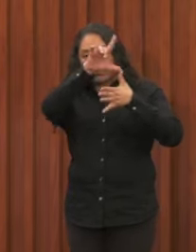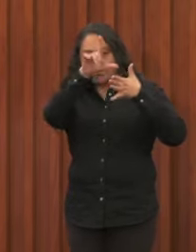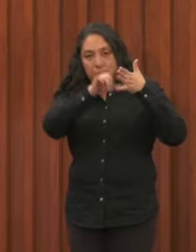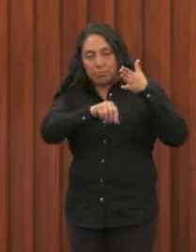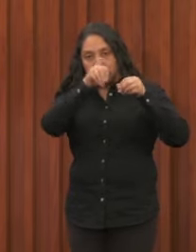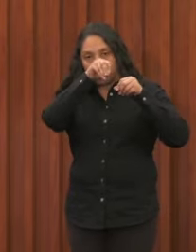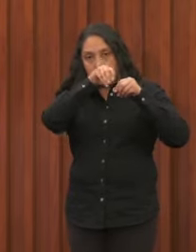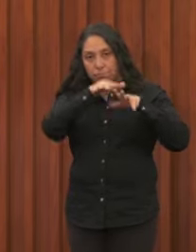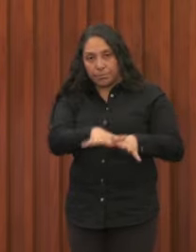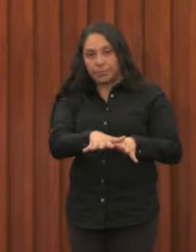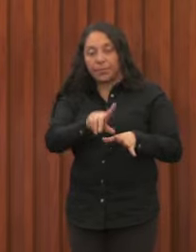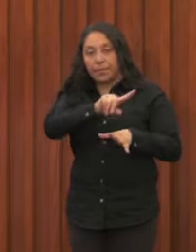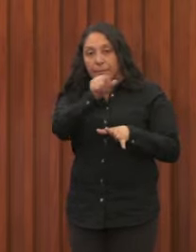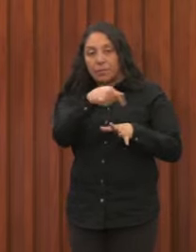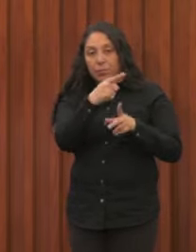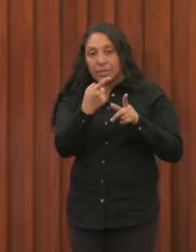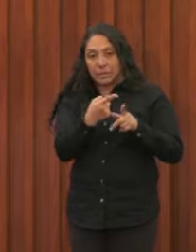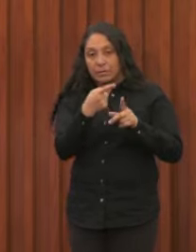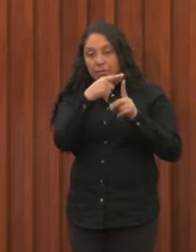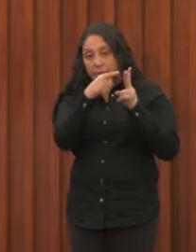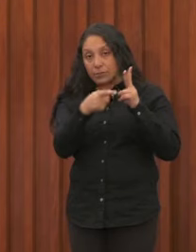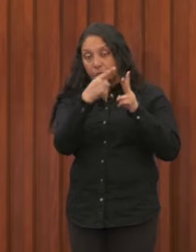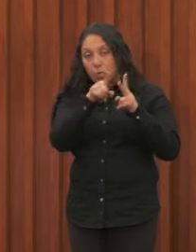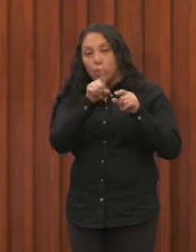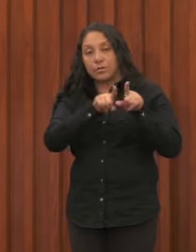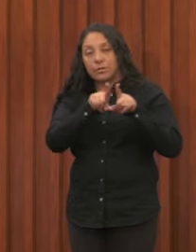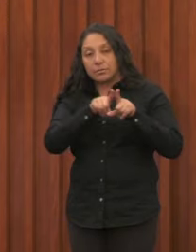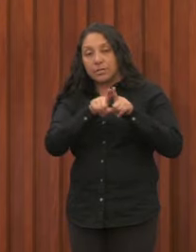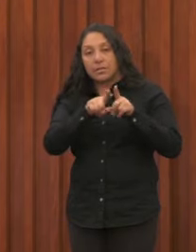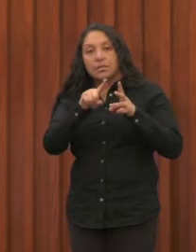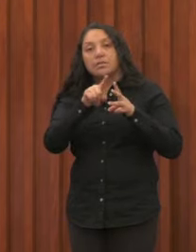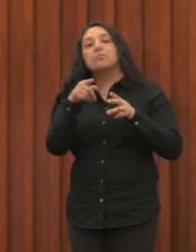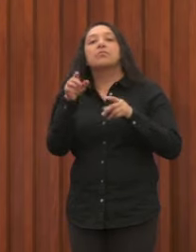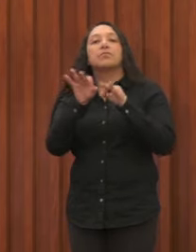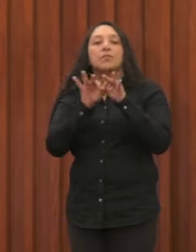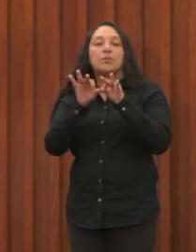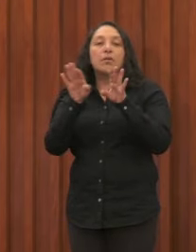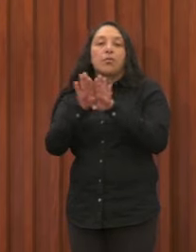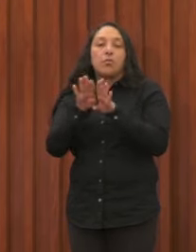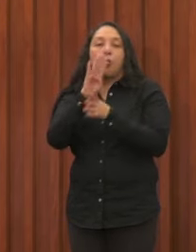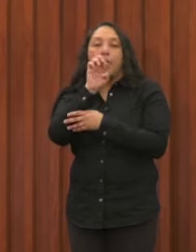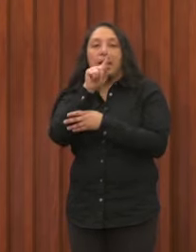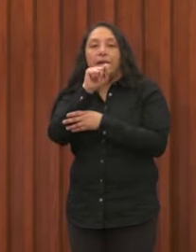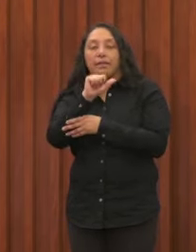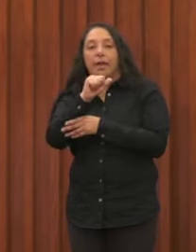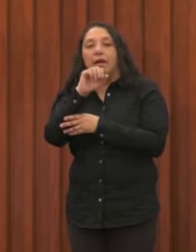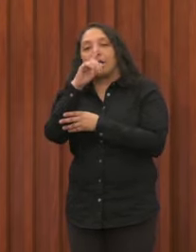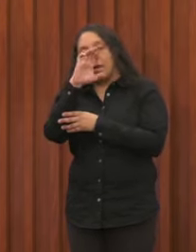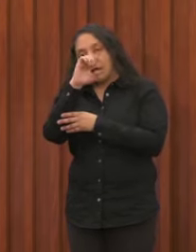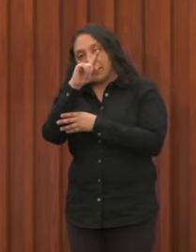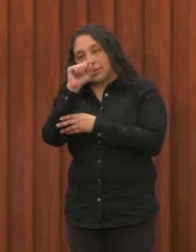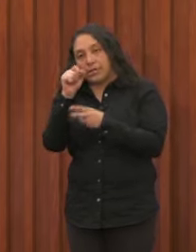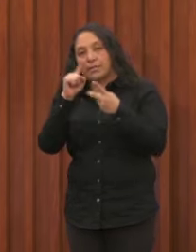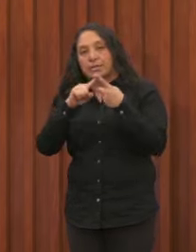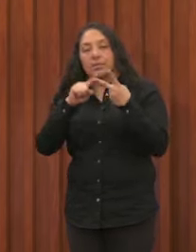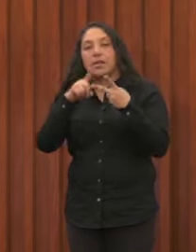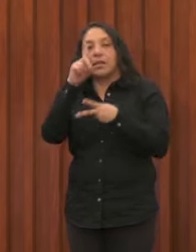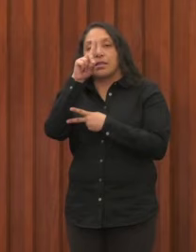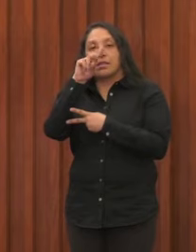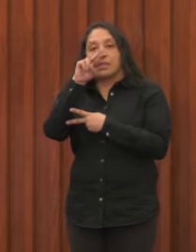Después de ellas, el trabajo legado de muchas otras mujeres defensores, como Berta Cáceres en Honduras y la propia Lina Ochoa en